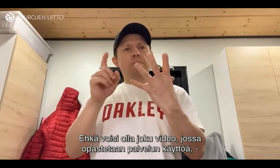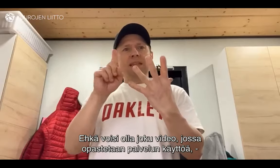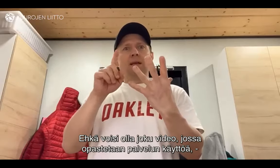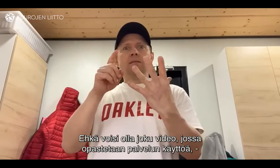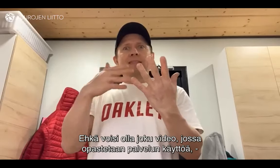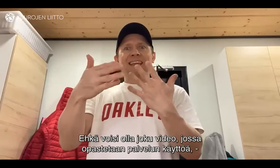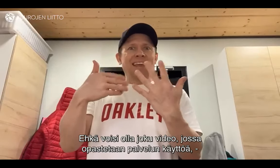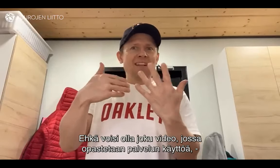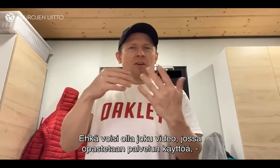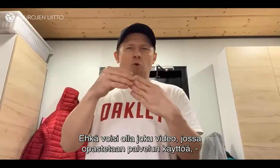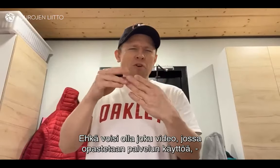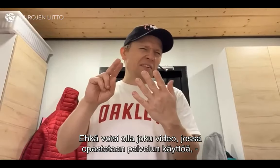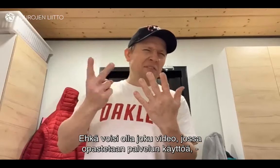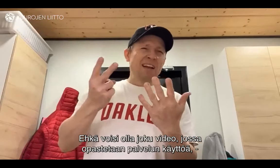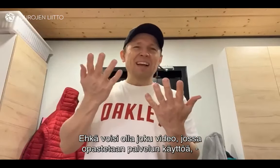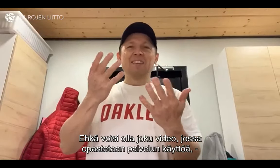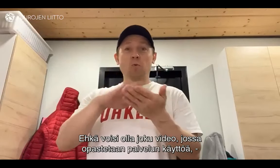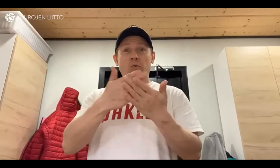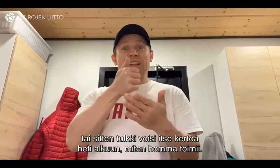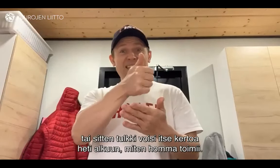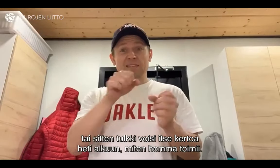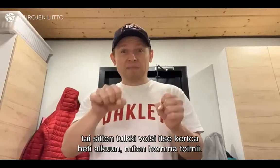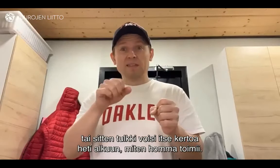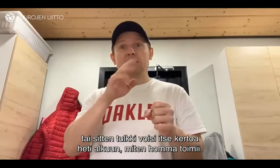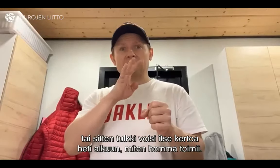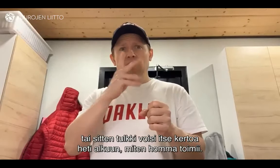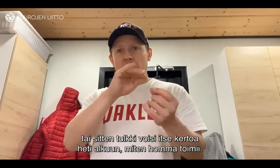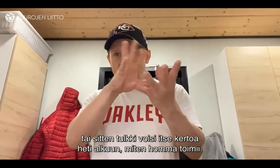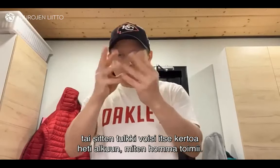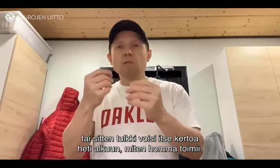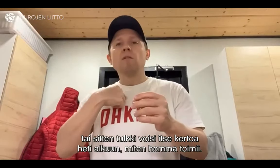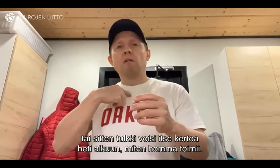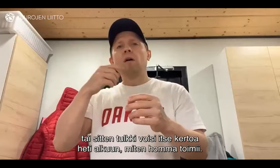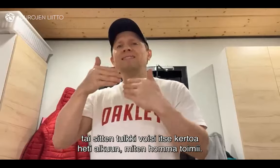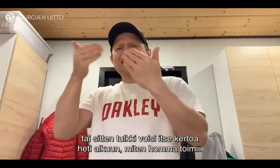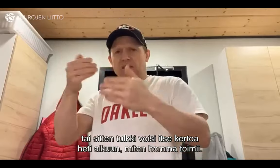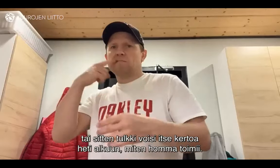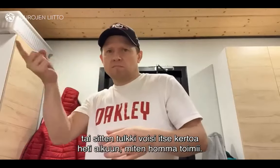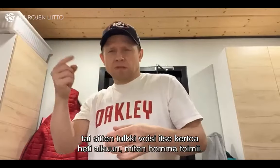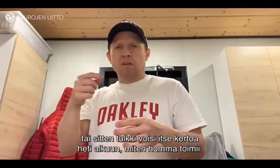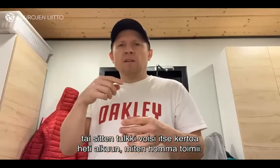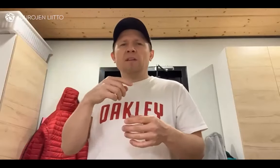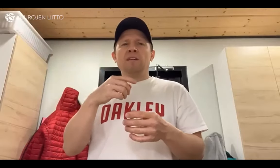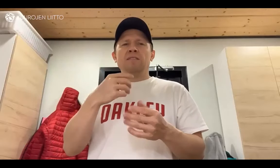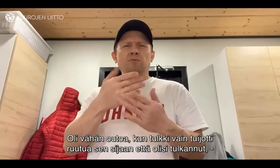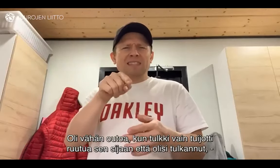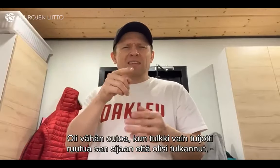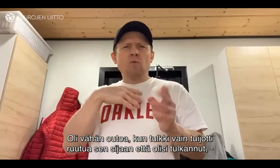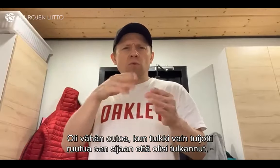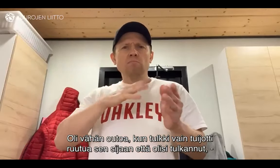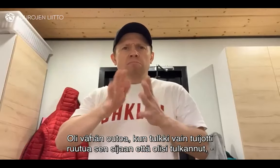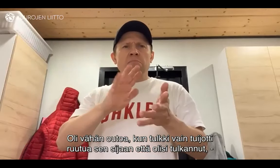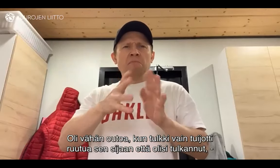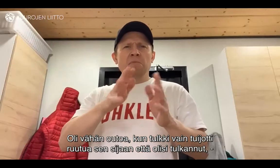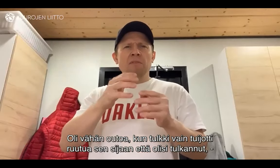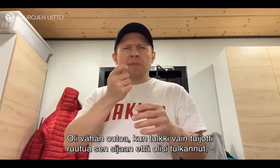Ehkä voisi olla joku video, jossa opastetaan palvelun käyttöä. Tai sitten tulkki voisi itse kertoa heti alkuun,